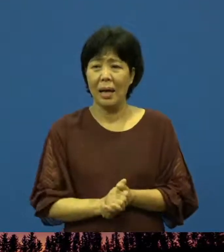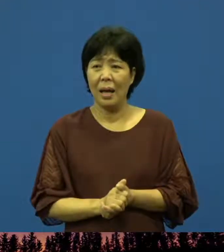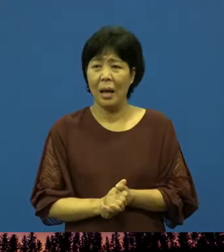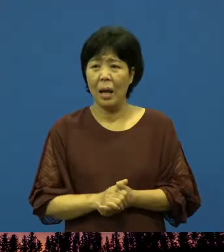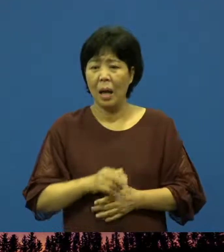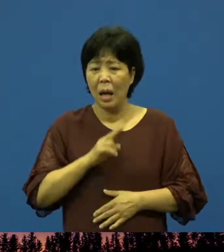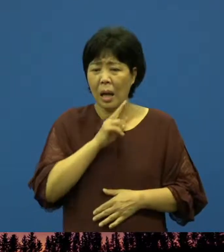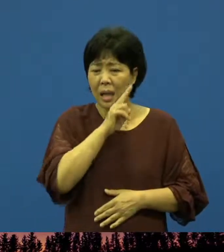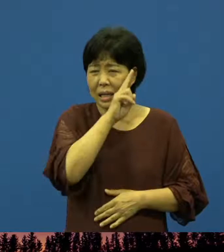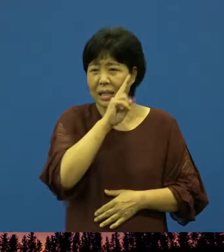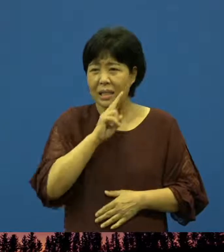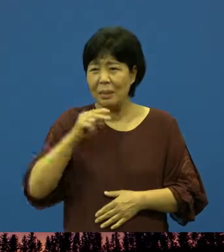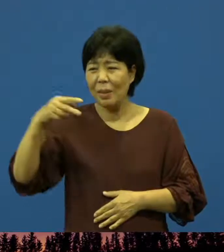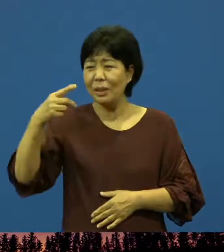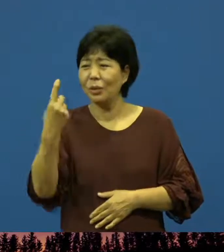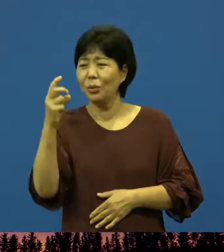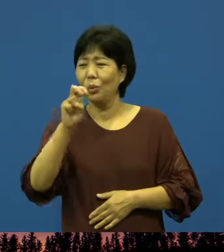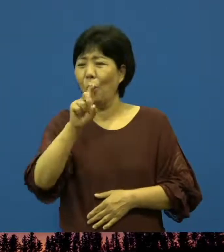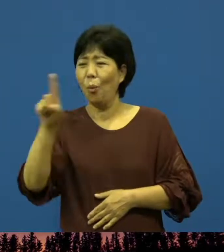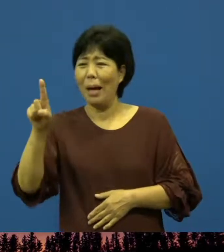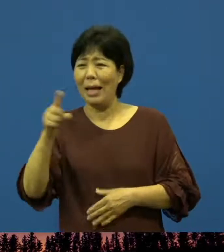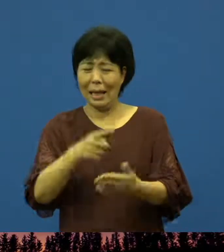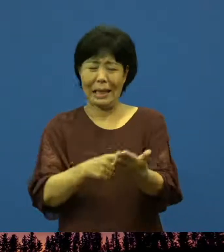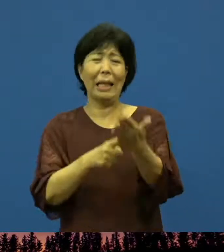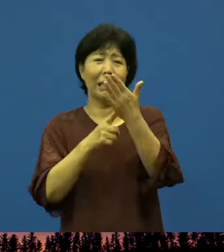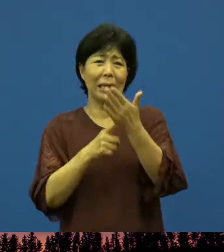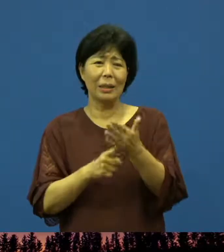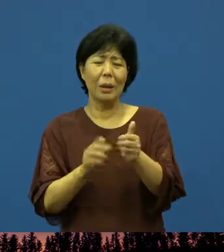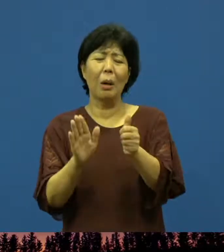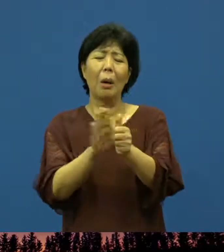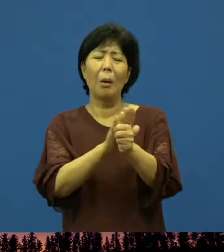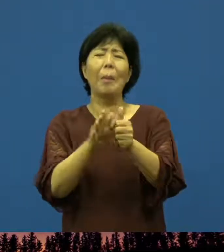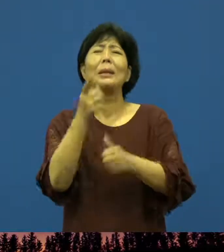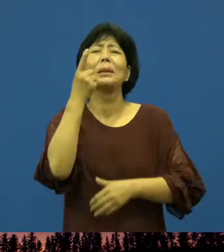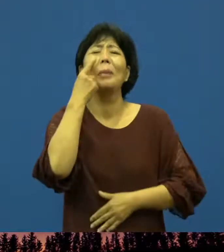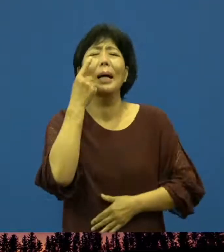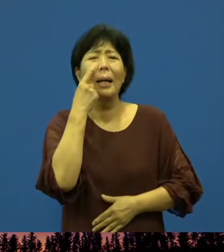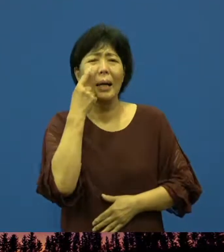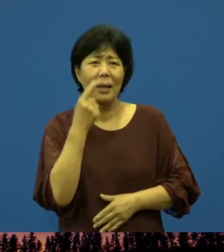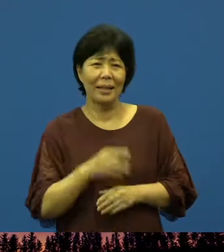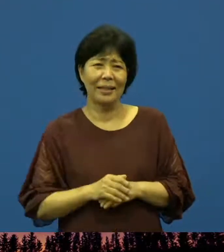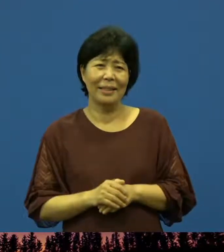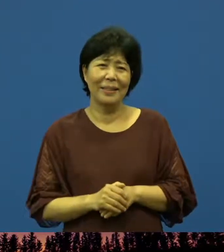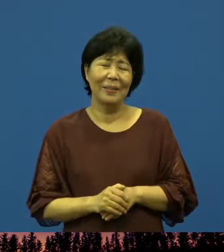의심하고 있는 도마에게 나타나셔서 만져보라.